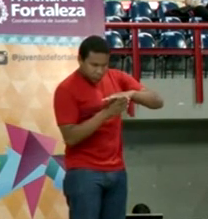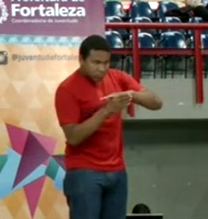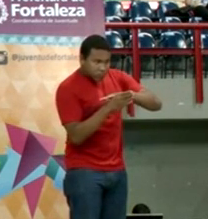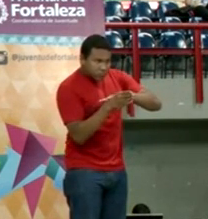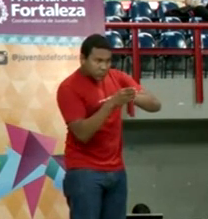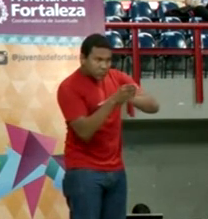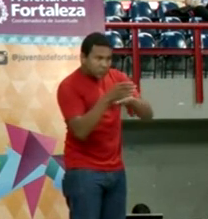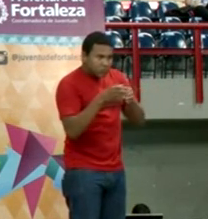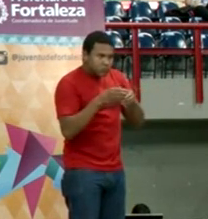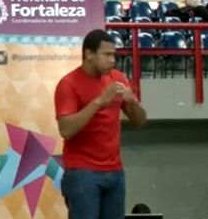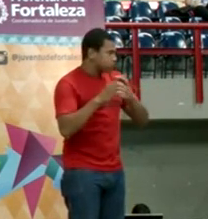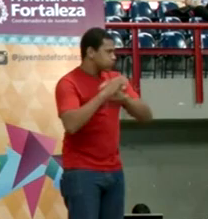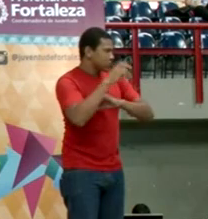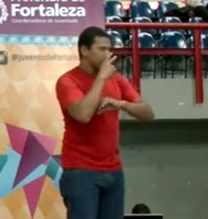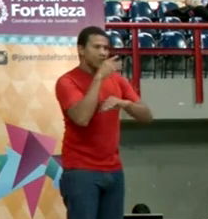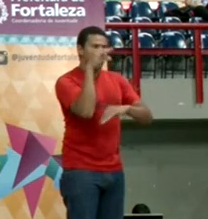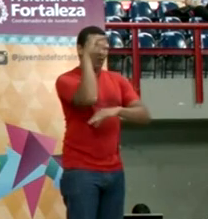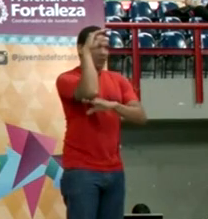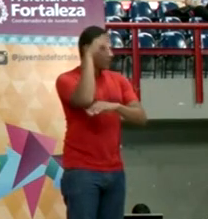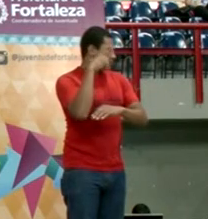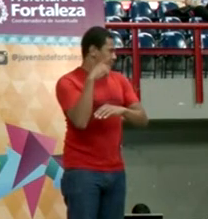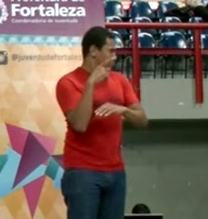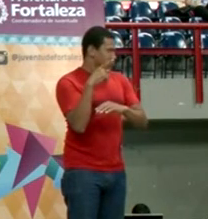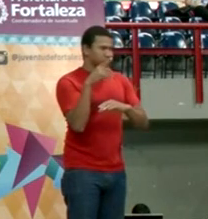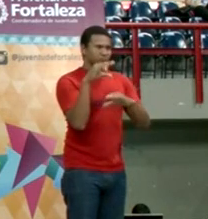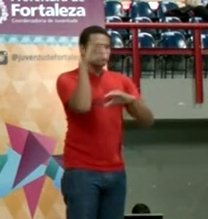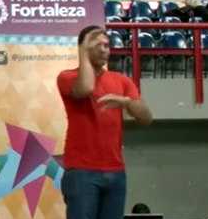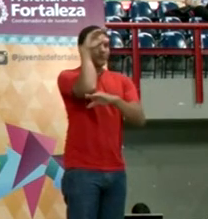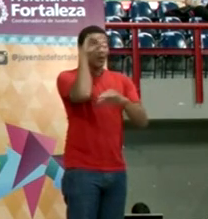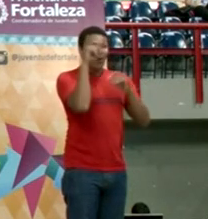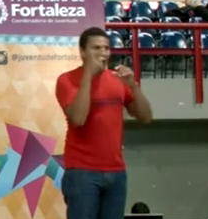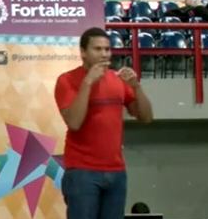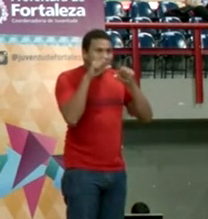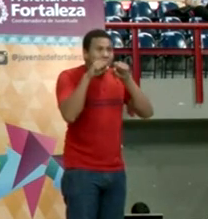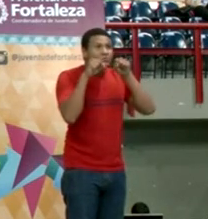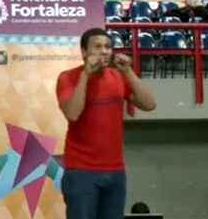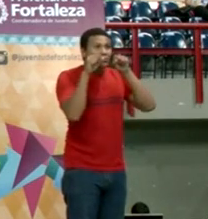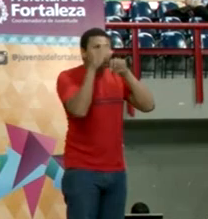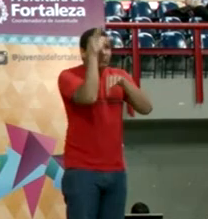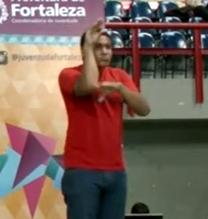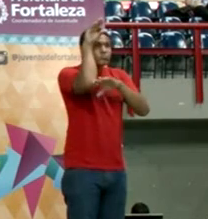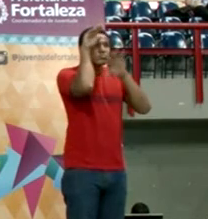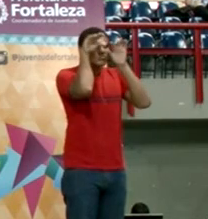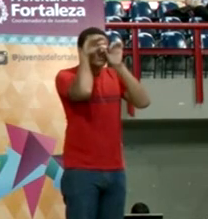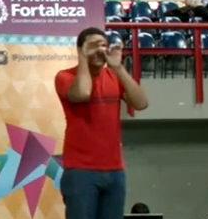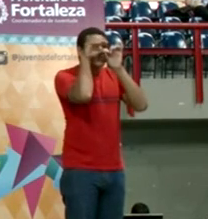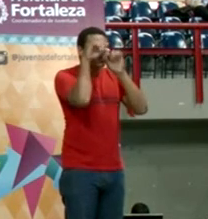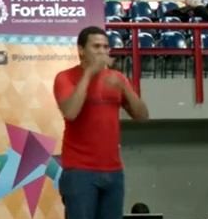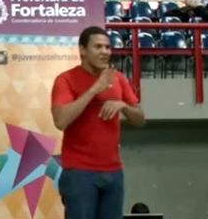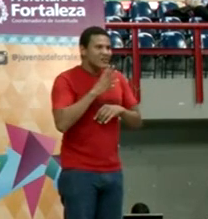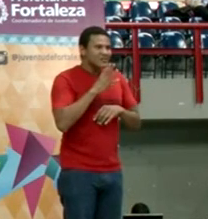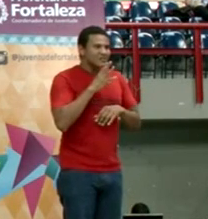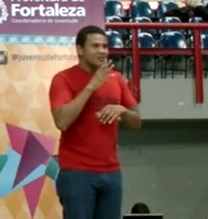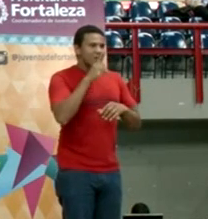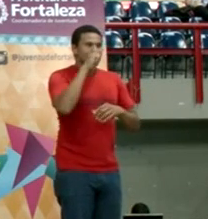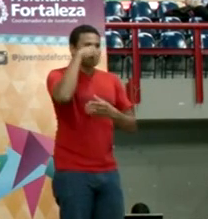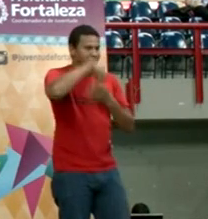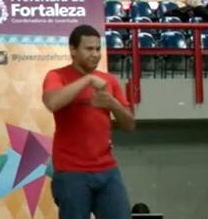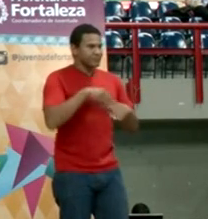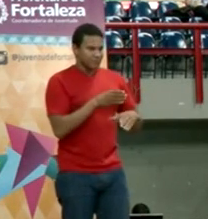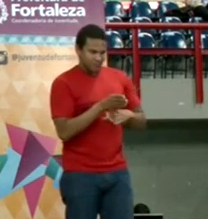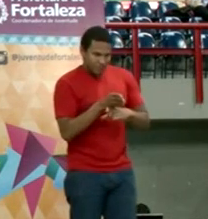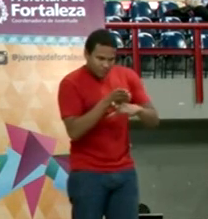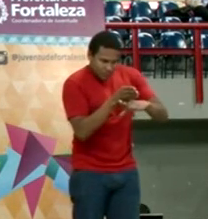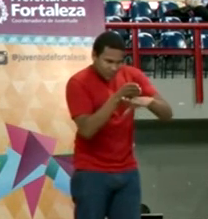você via? Não via. Você não via nada, brother. E os submarinos só atacavam à noite. Eles